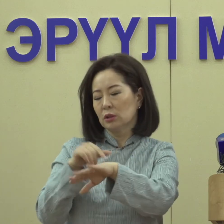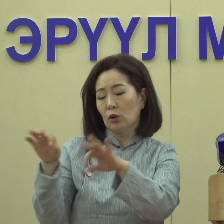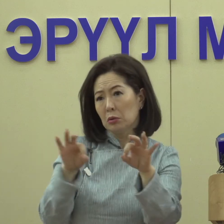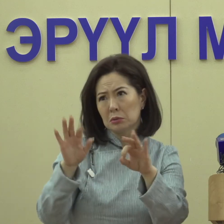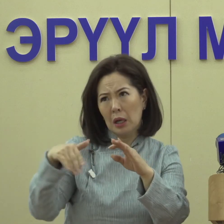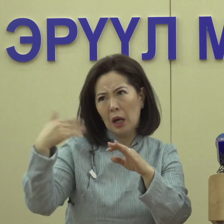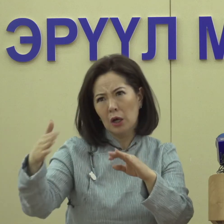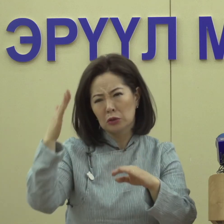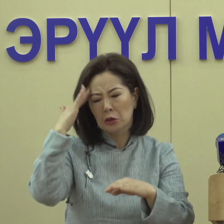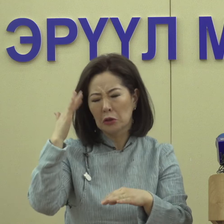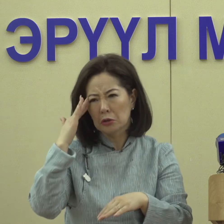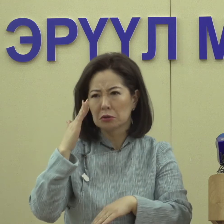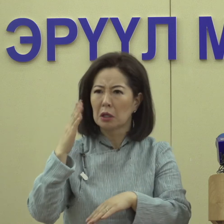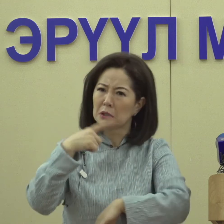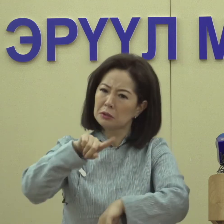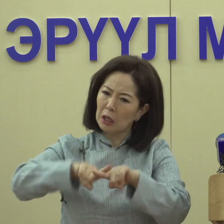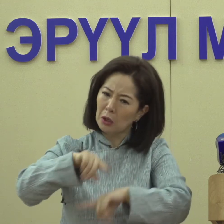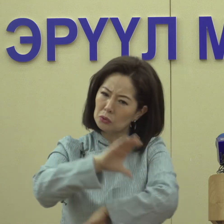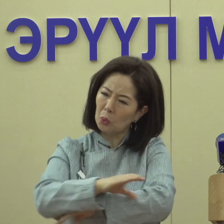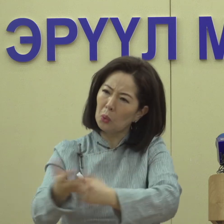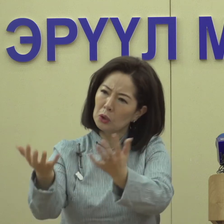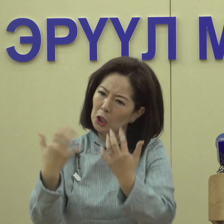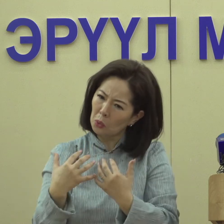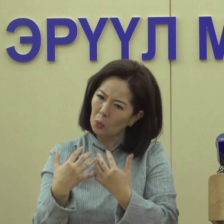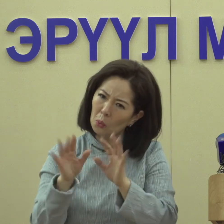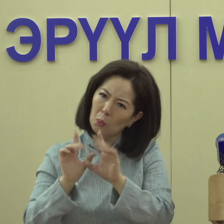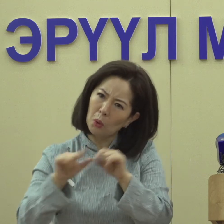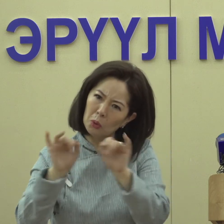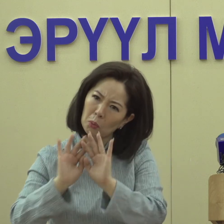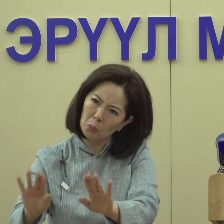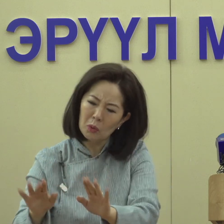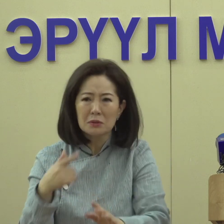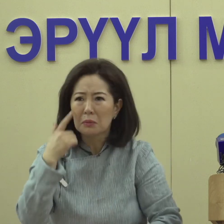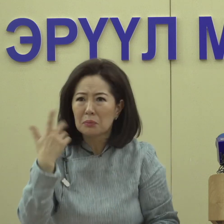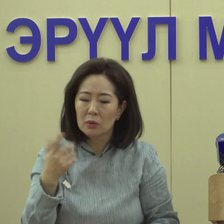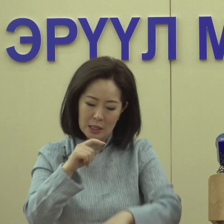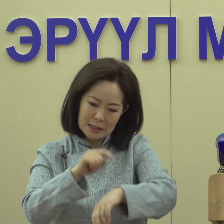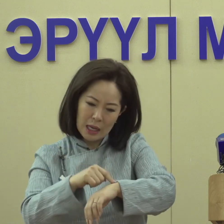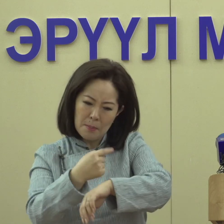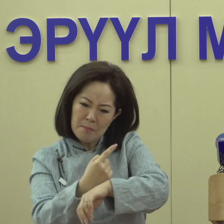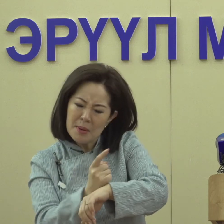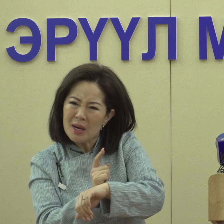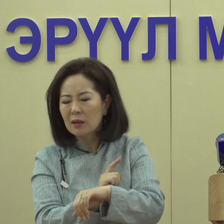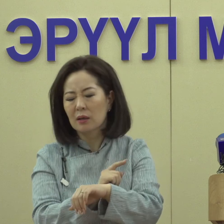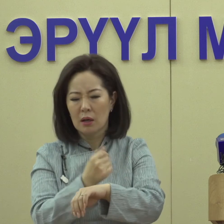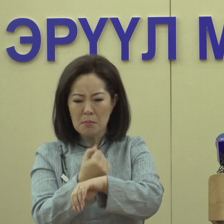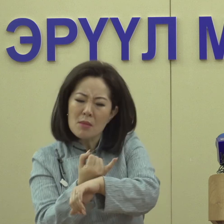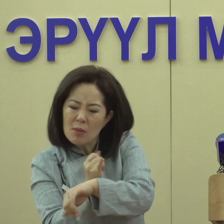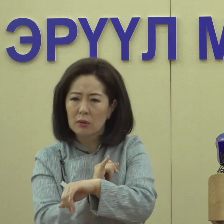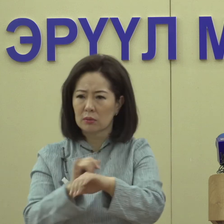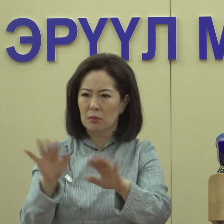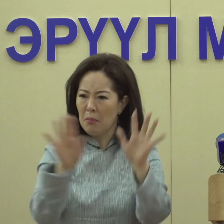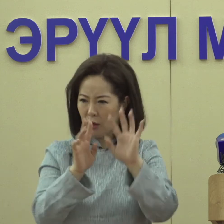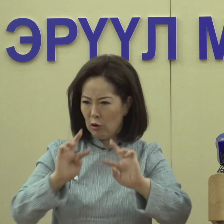үү, эдгээр сургуулийн хугацаа хойшоо сунгахгүй үгүй гэдэг бол бид түрүү хэлсэн цаг минут өдөр тутмаар нөхцөл байдал өөрчлөгдөж